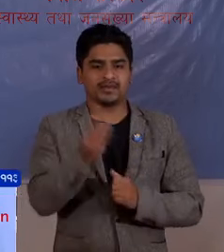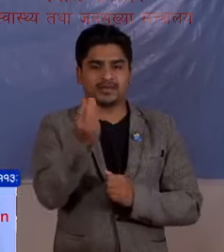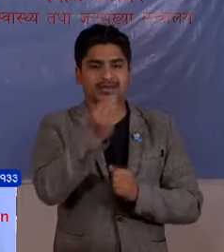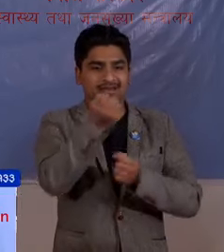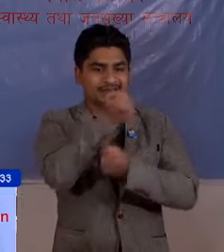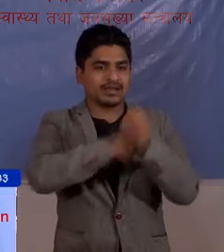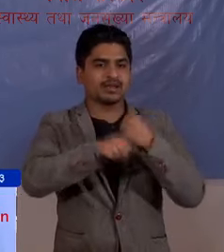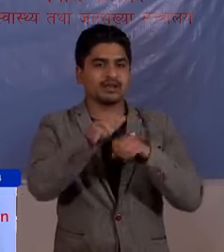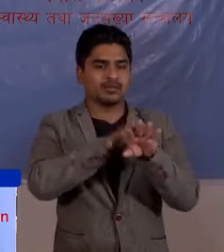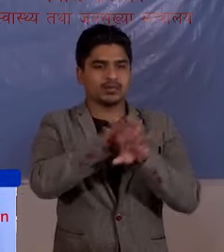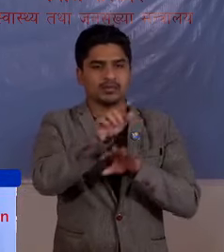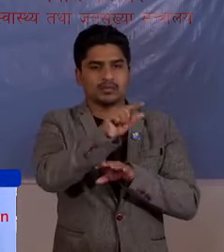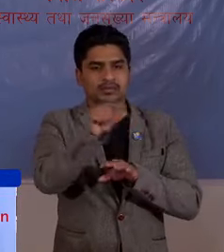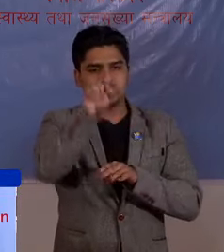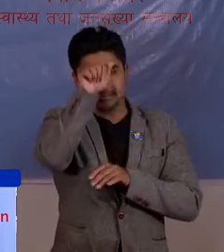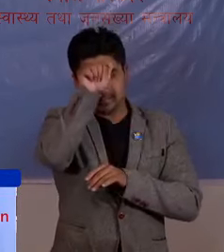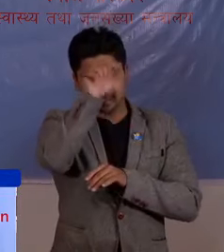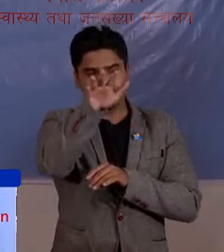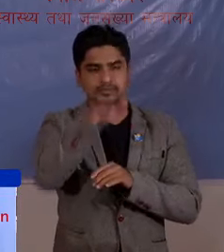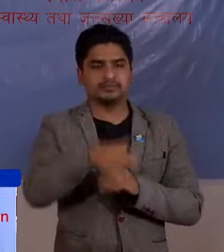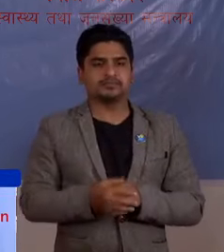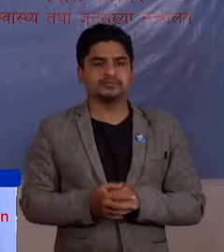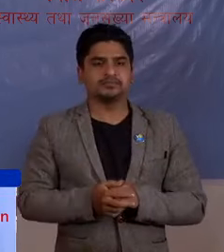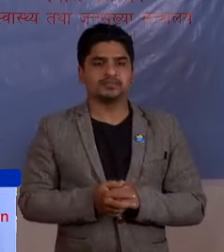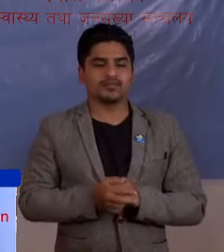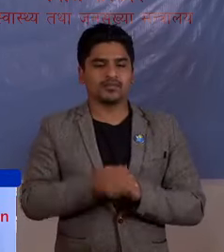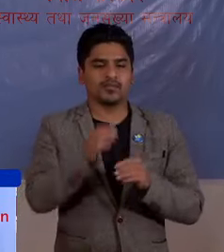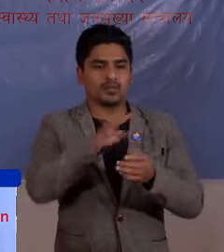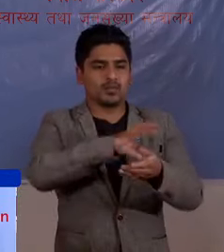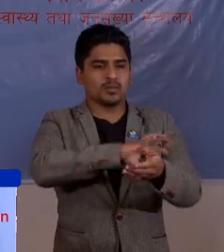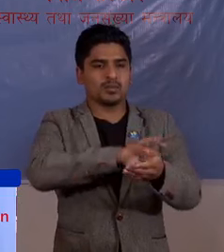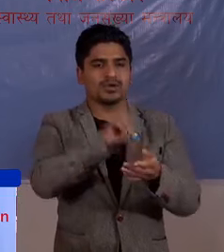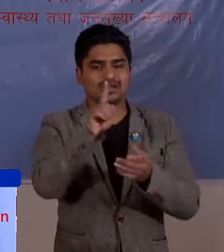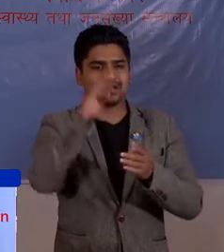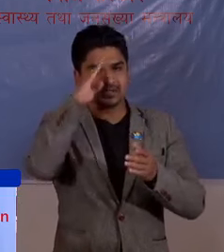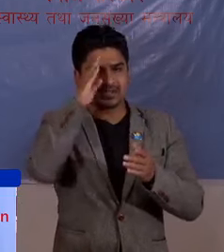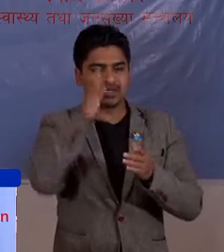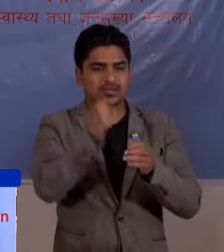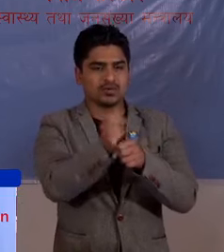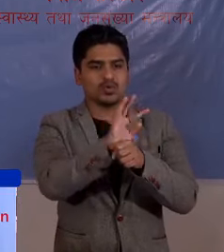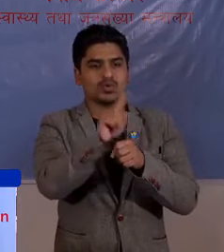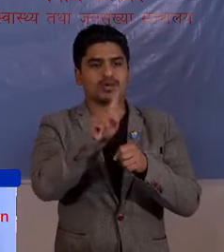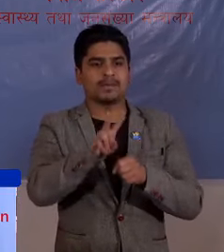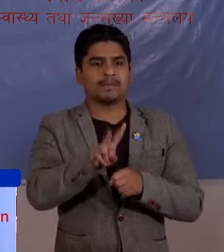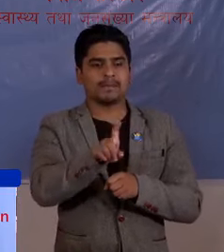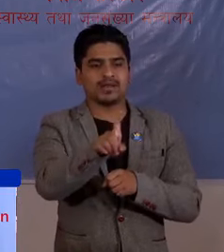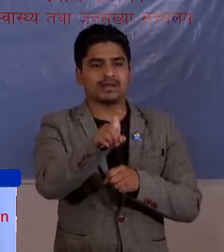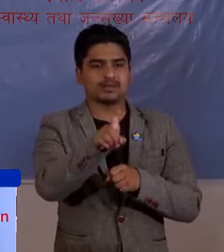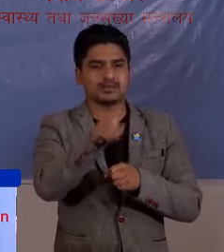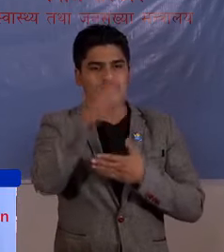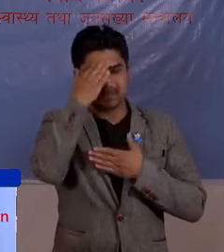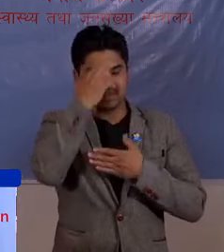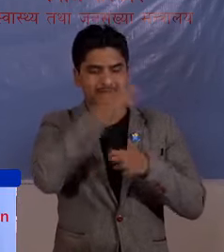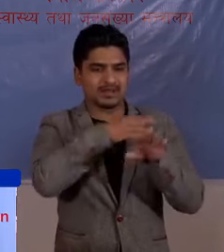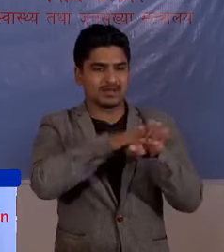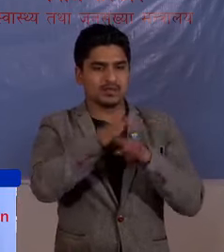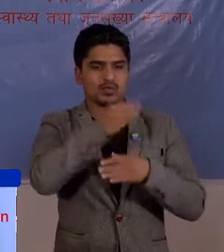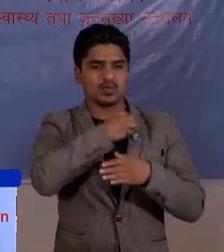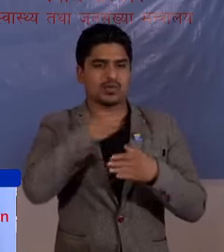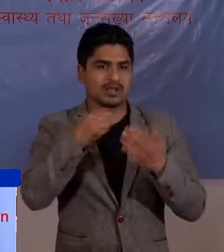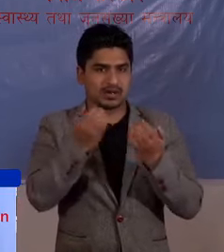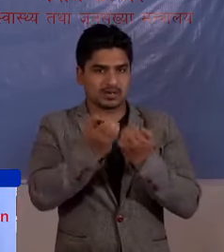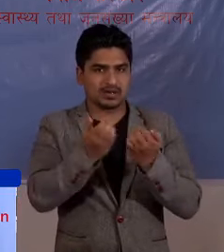केही क्रियाकलापहरूको अपडेट गराउन चाहन्छु। प्रदेश नम्बर एक सरकारले कोरोना भाइरसका सङ्क्रमितको उपचारका